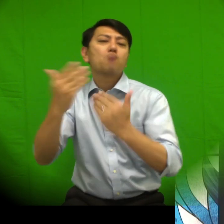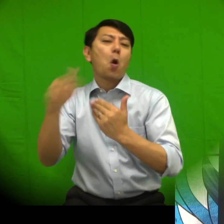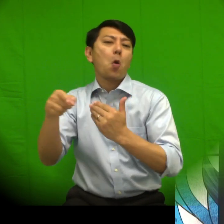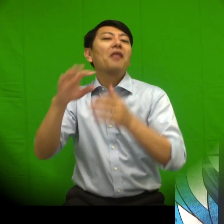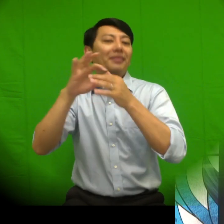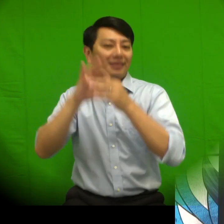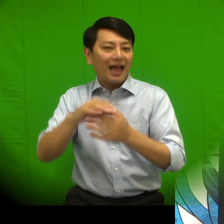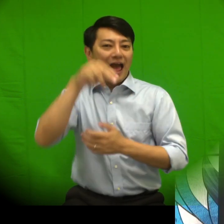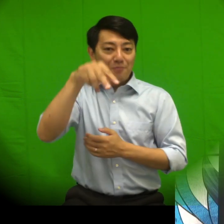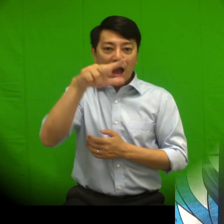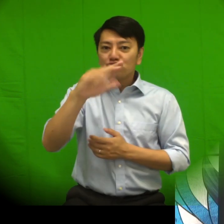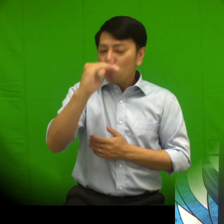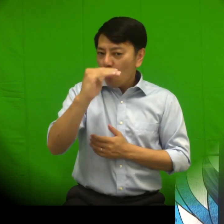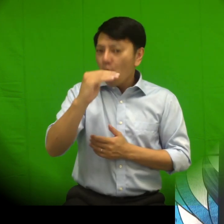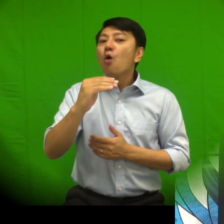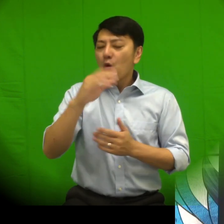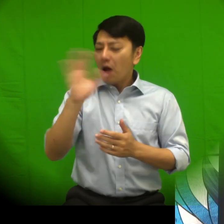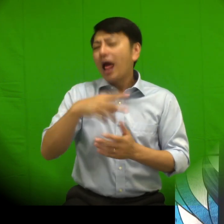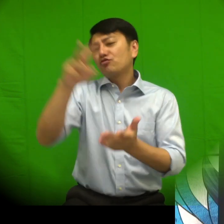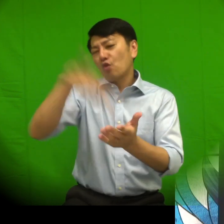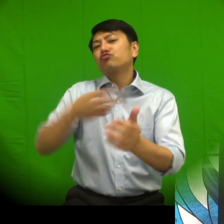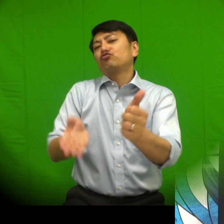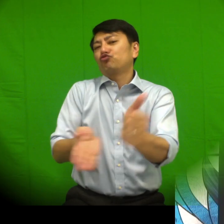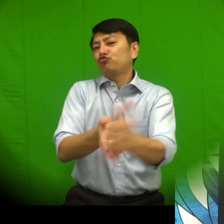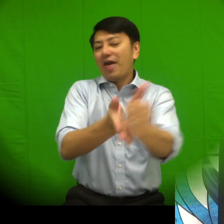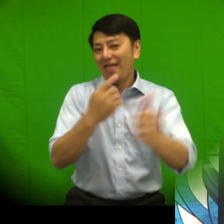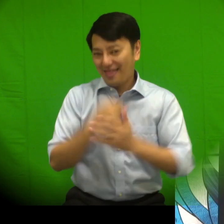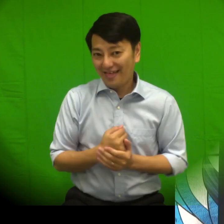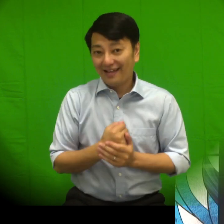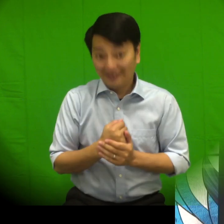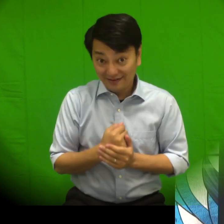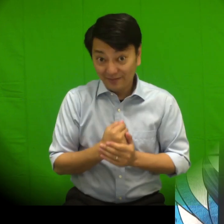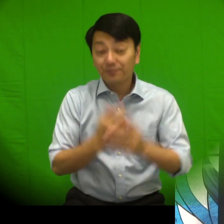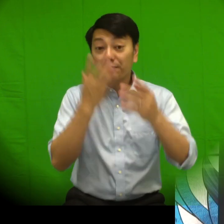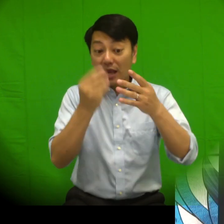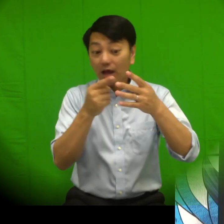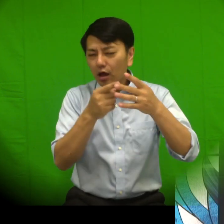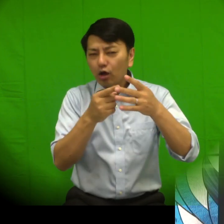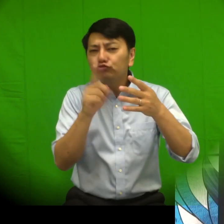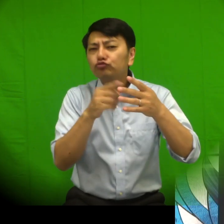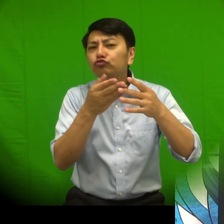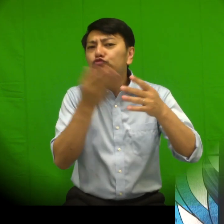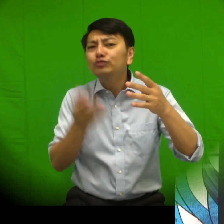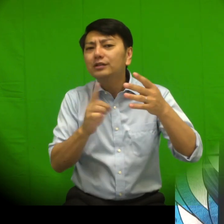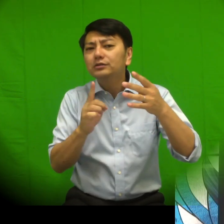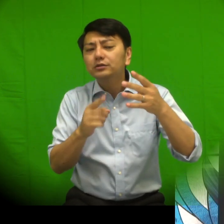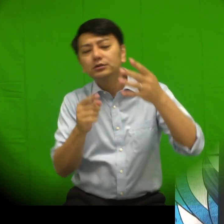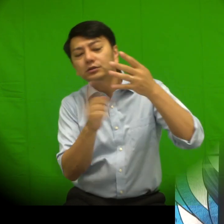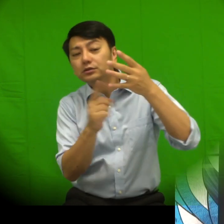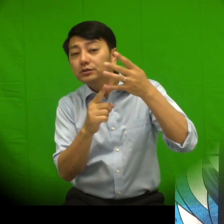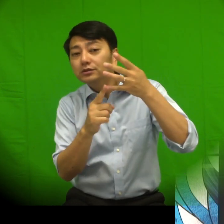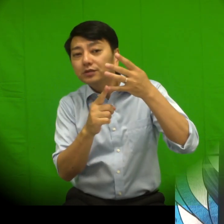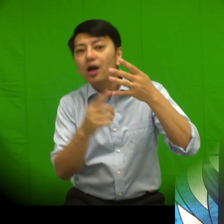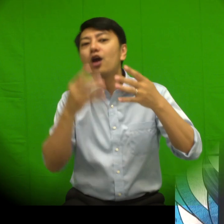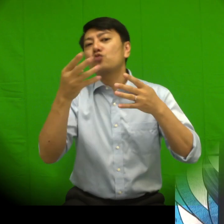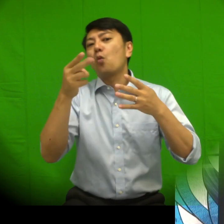お読みになることをお勧めしますそれが終わると次にお勧めなのがヨハネの福音書ですこの